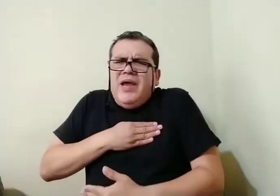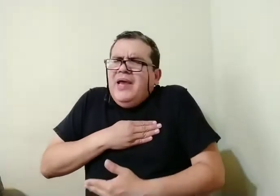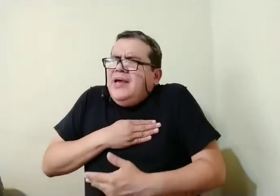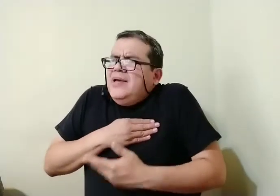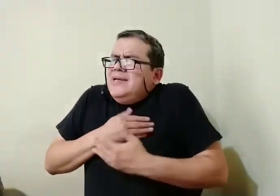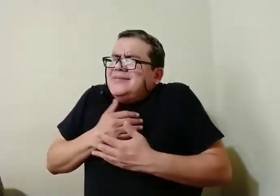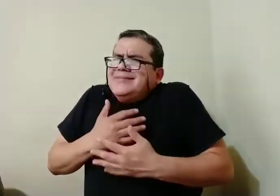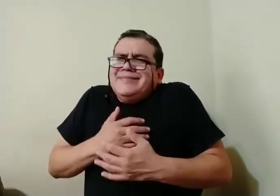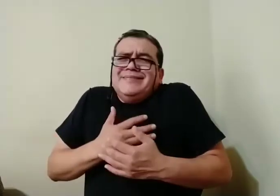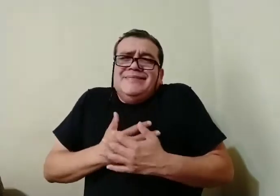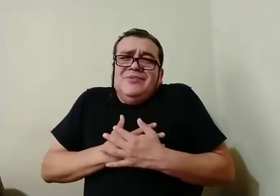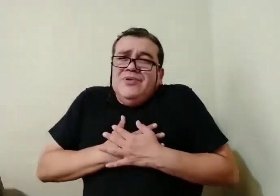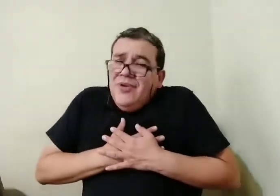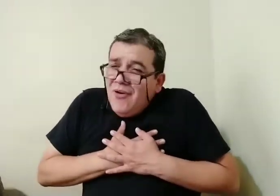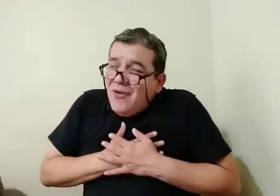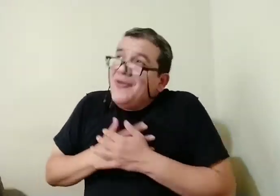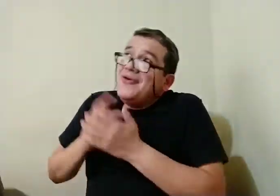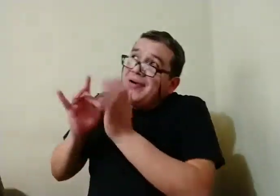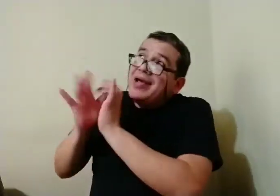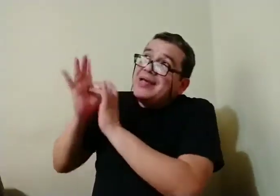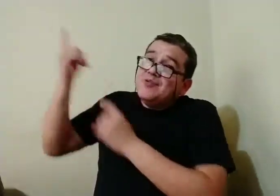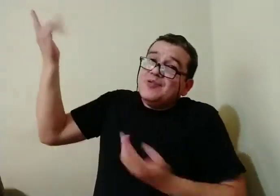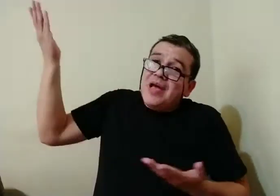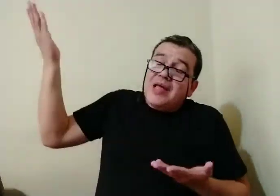Entonces nos moldea a su imagen.